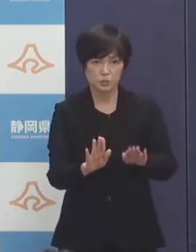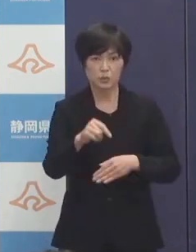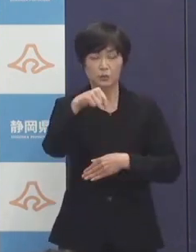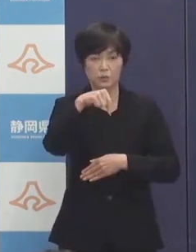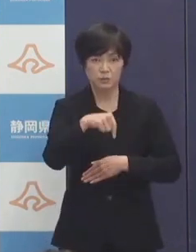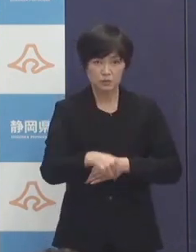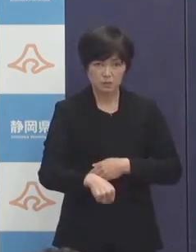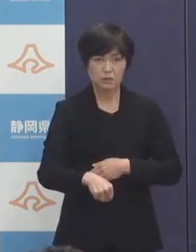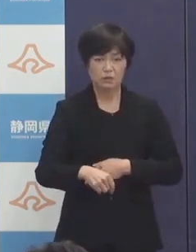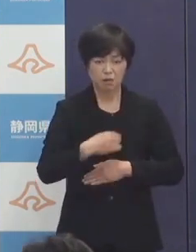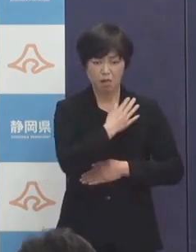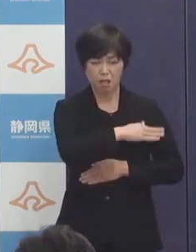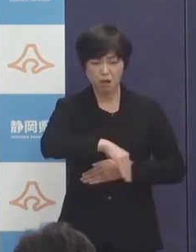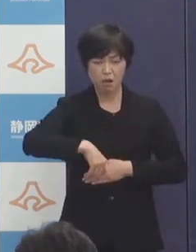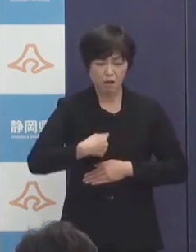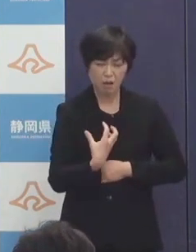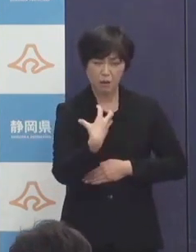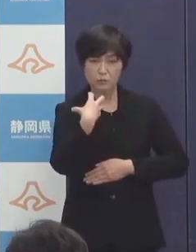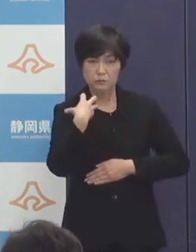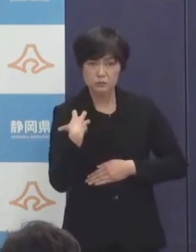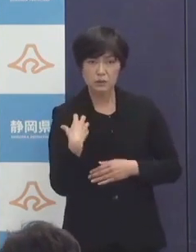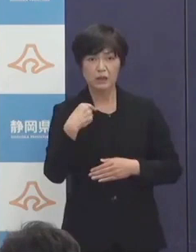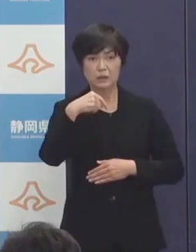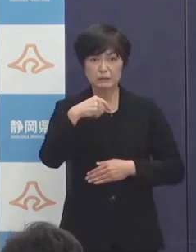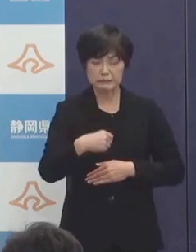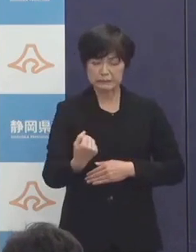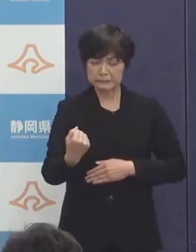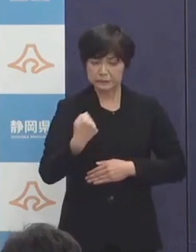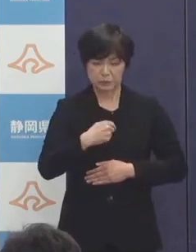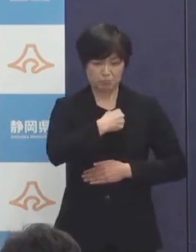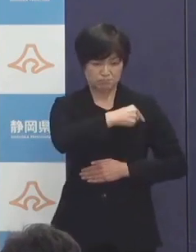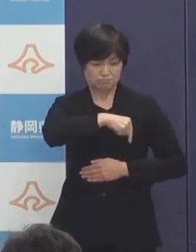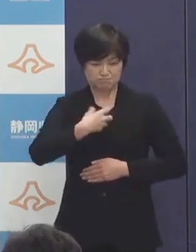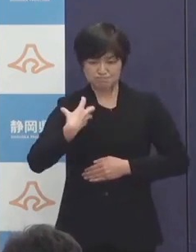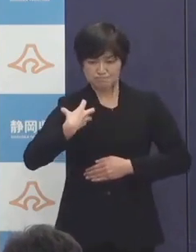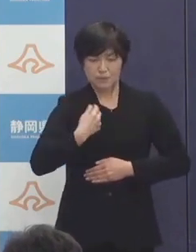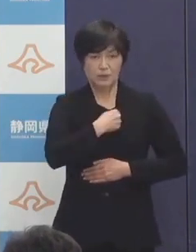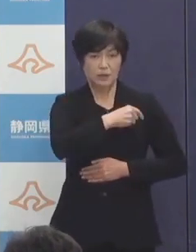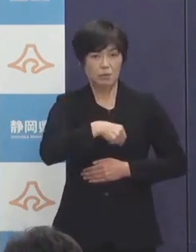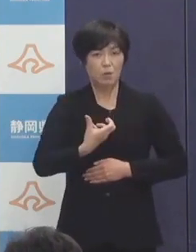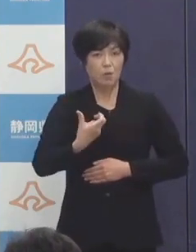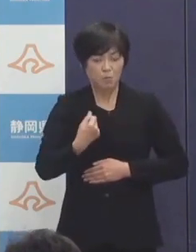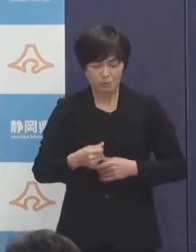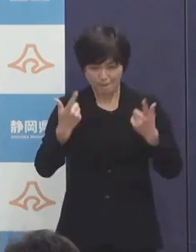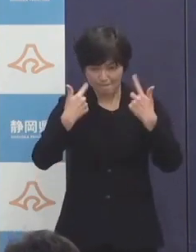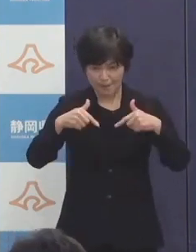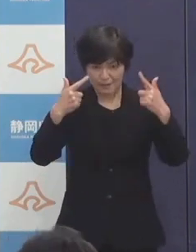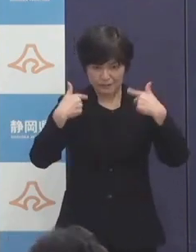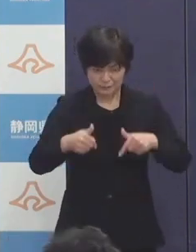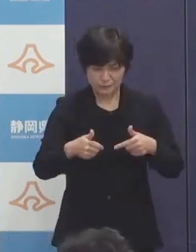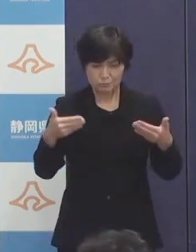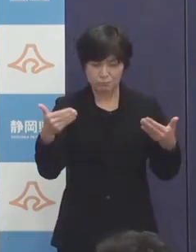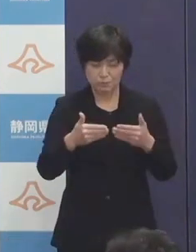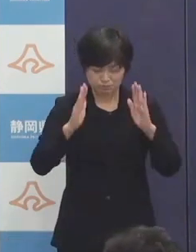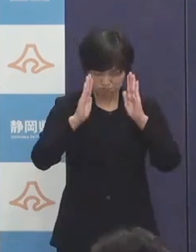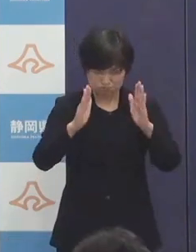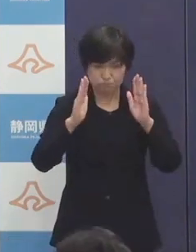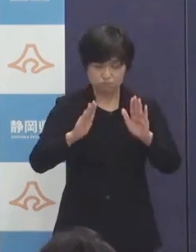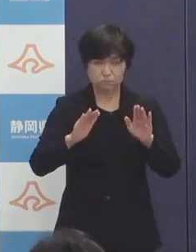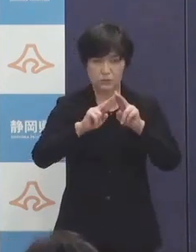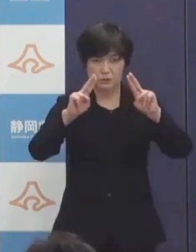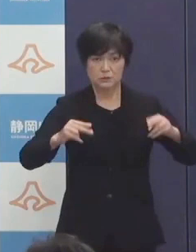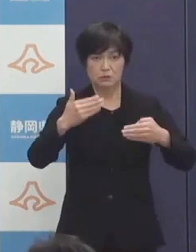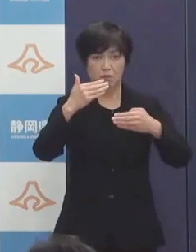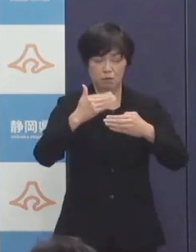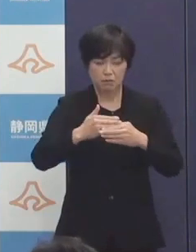して、心身に負担がかかる中、強い使命感を持って日々業務に全力で取り組み、本県の医療を支えてい